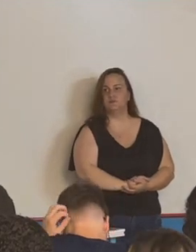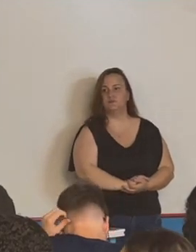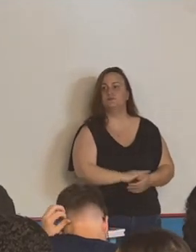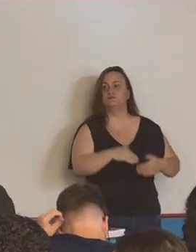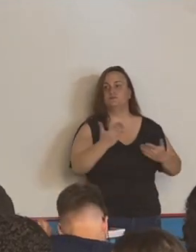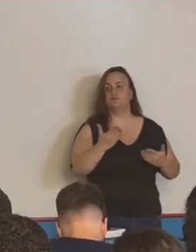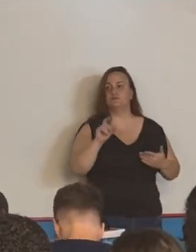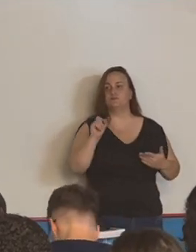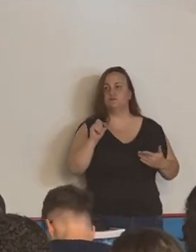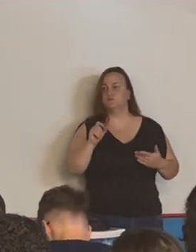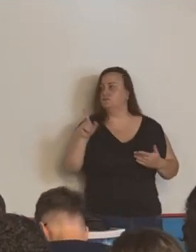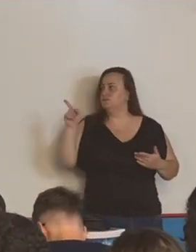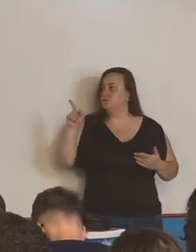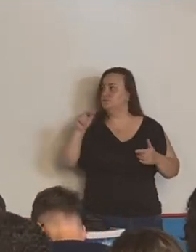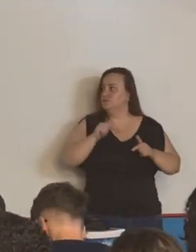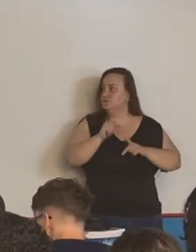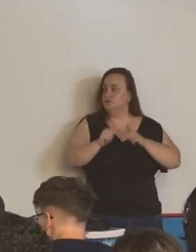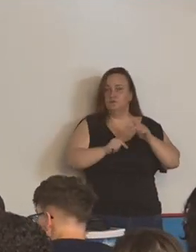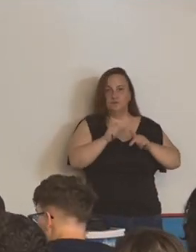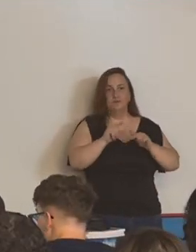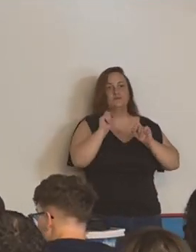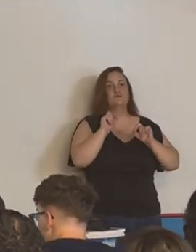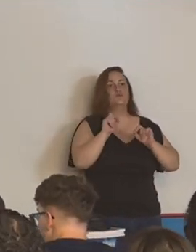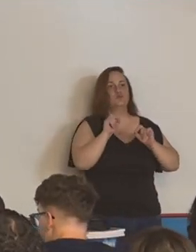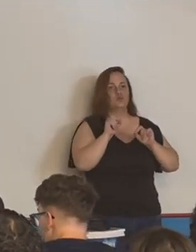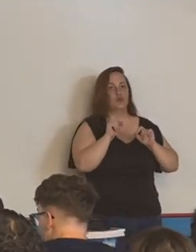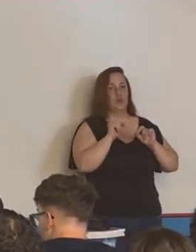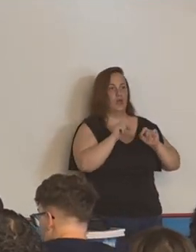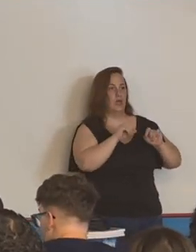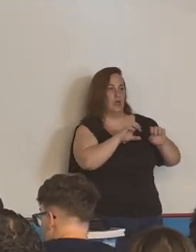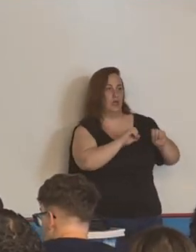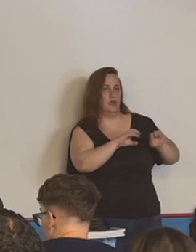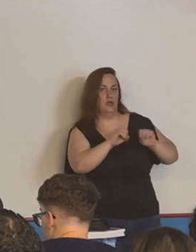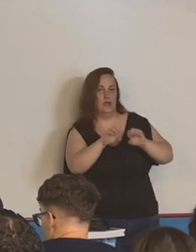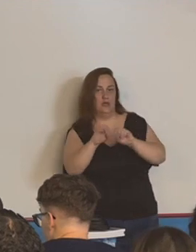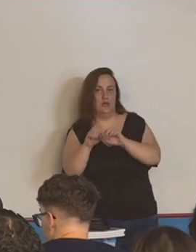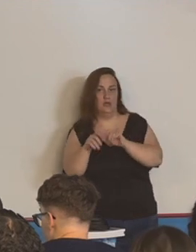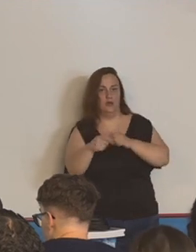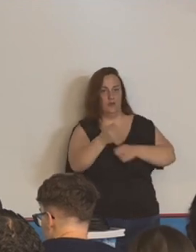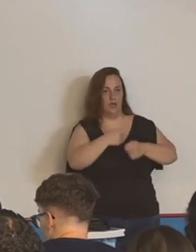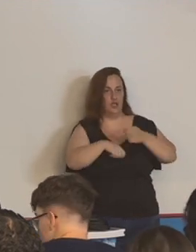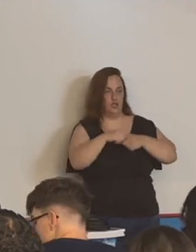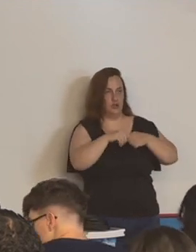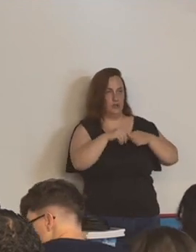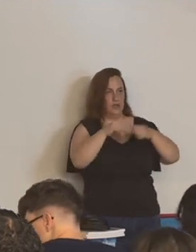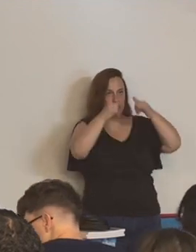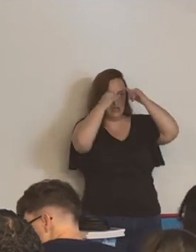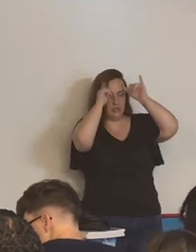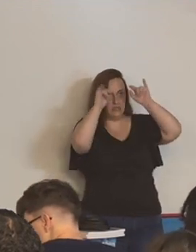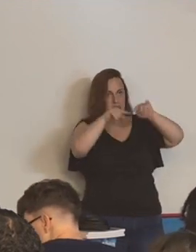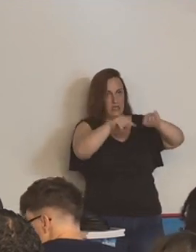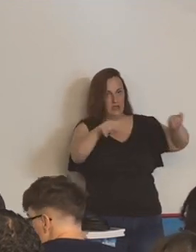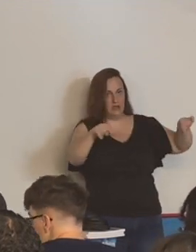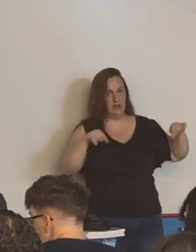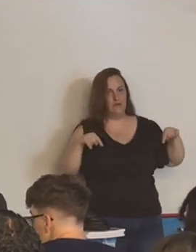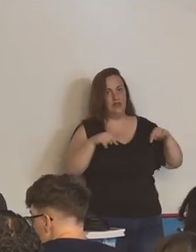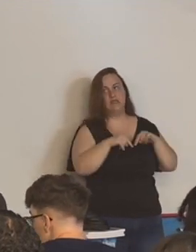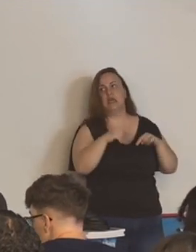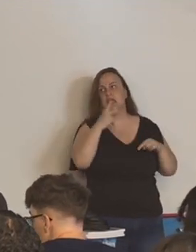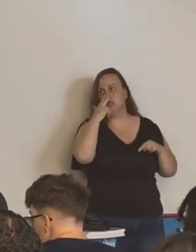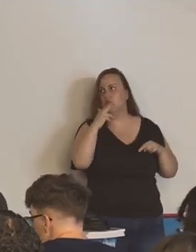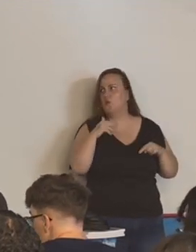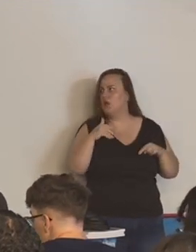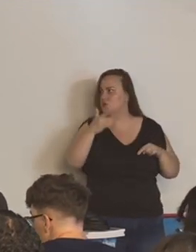E aí esse trabalho se chama Instruções para a Administração das Fazendas, que pode ser também uma das minhas séries